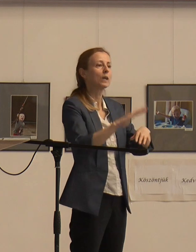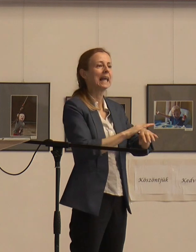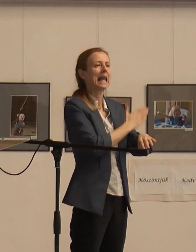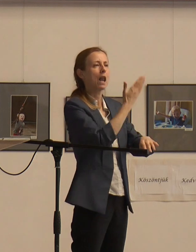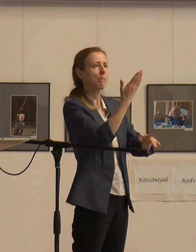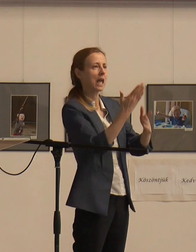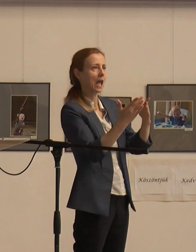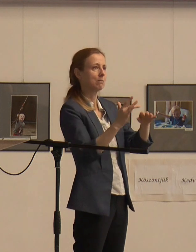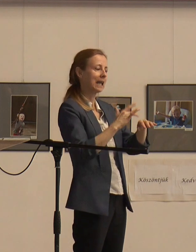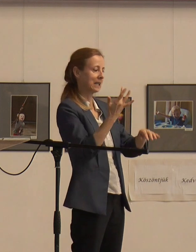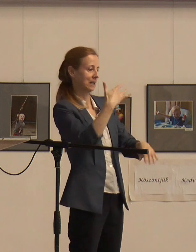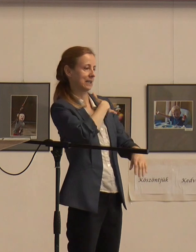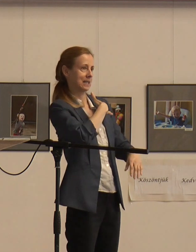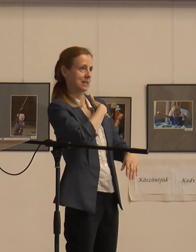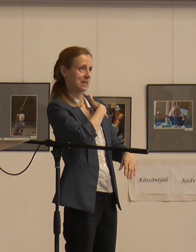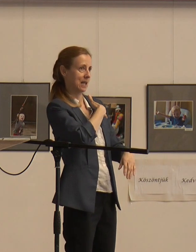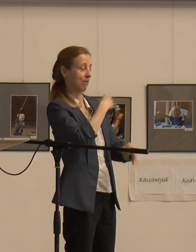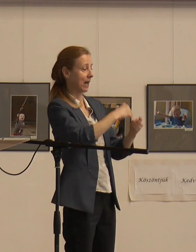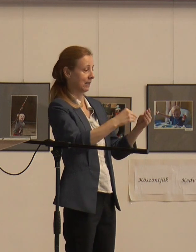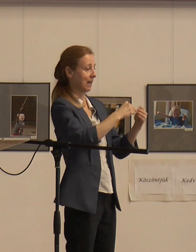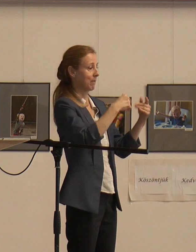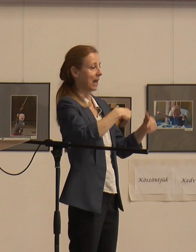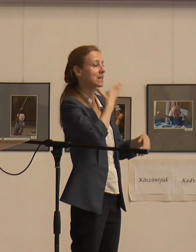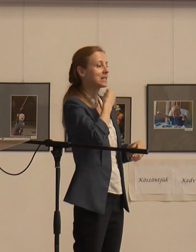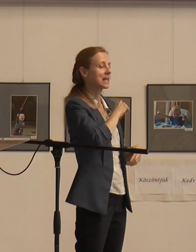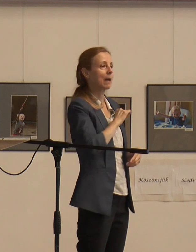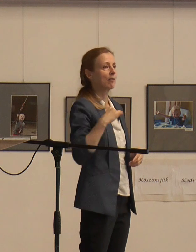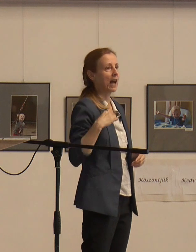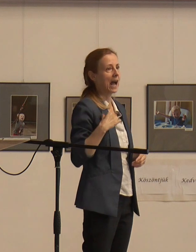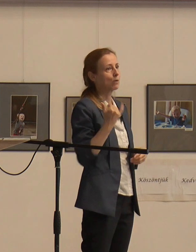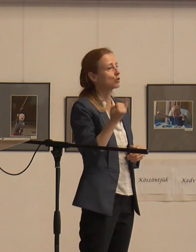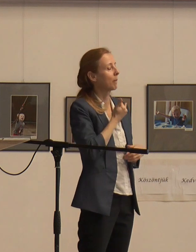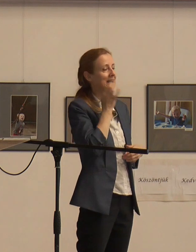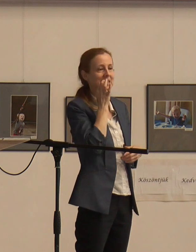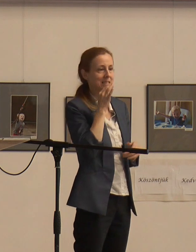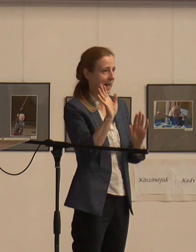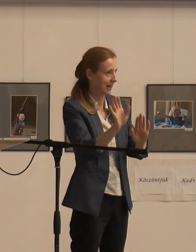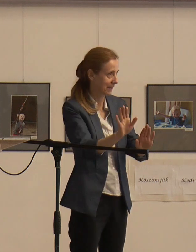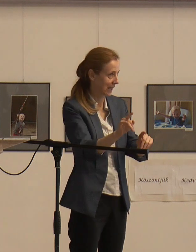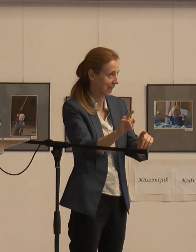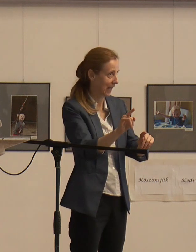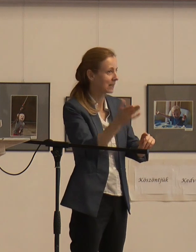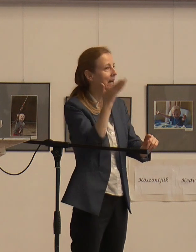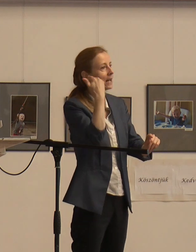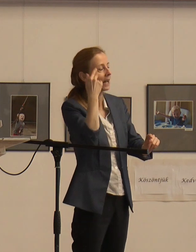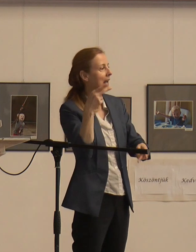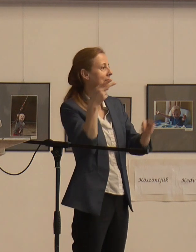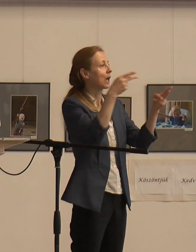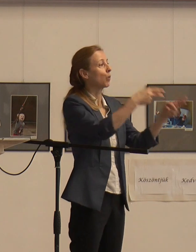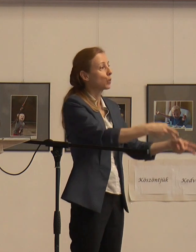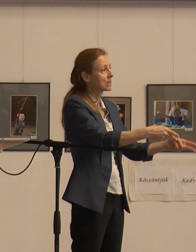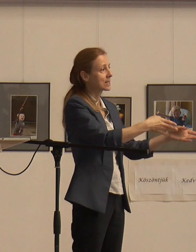meg a szíved. Mert ez a szép város mindig szeret téged, régi